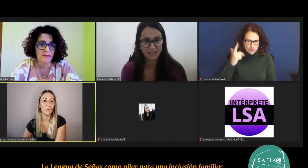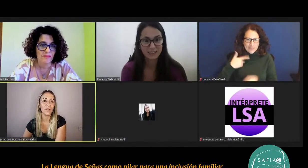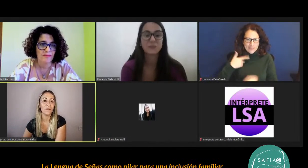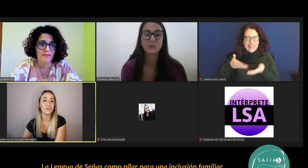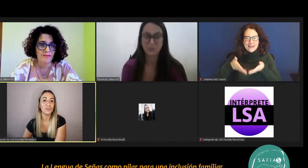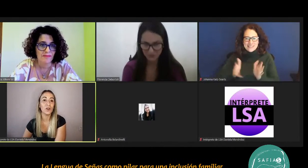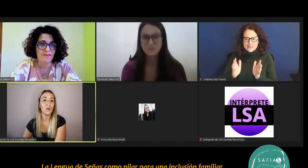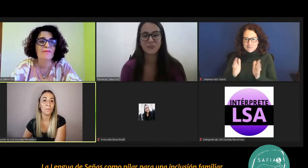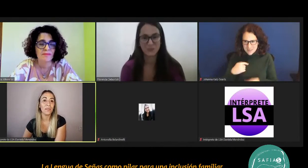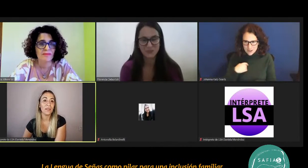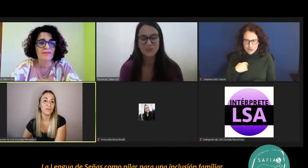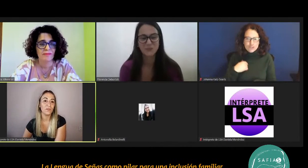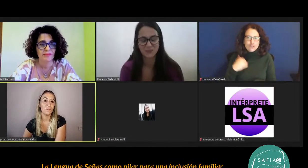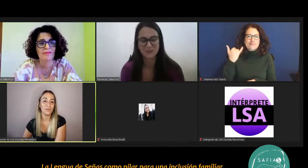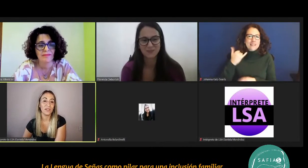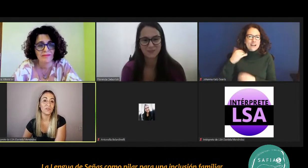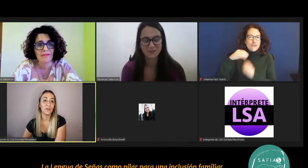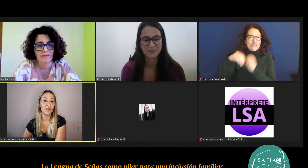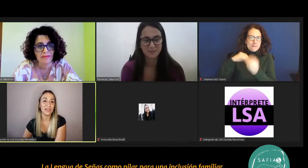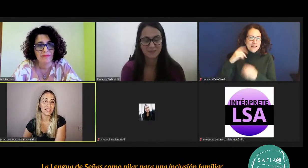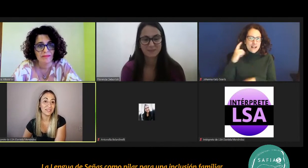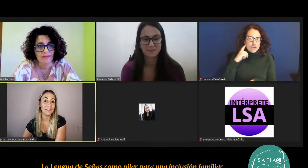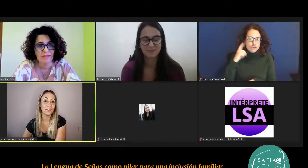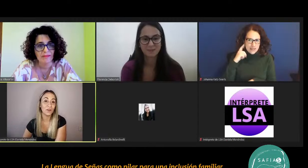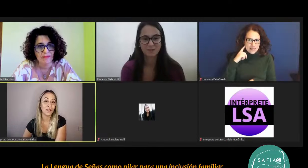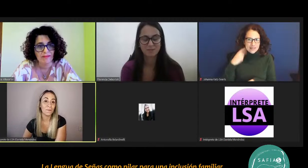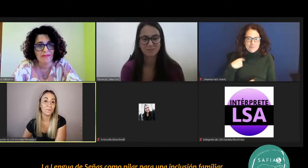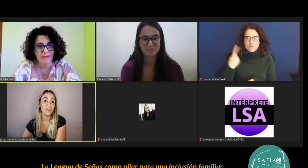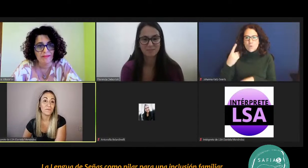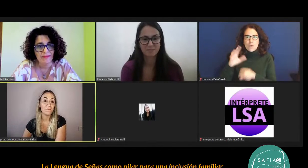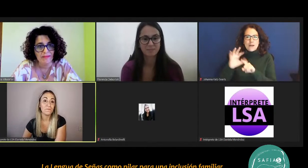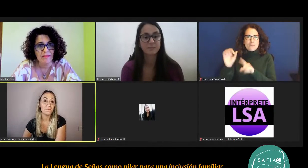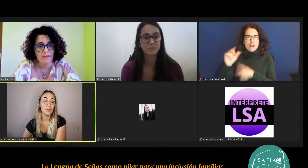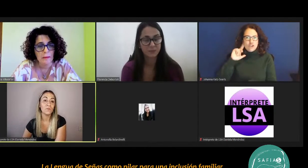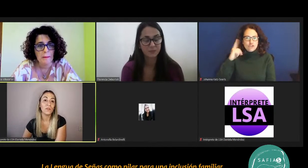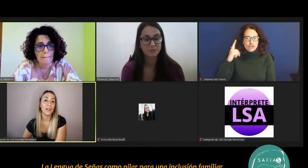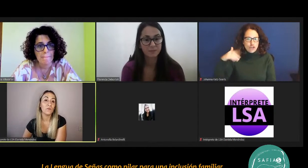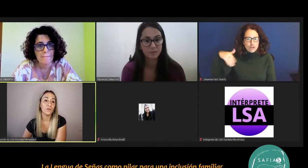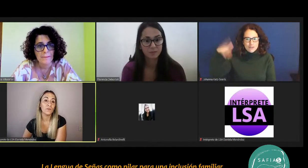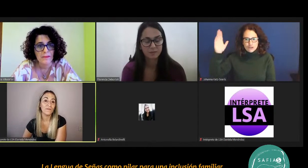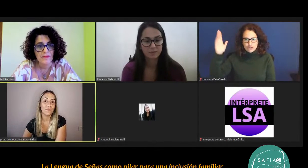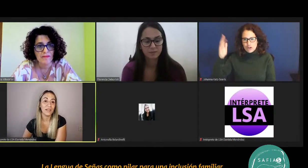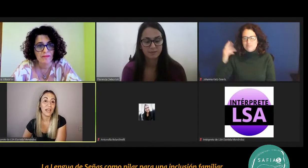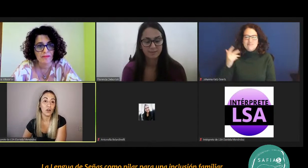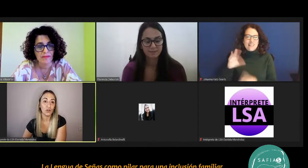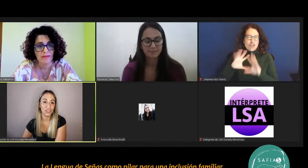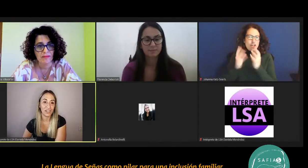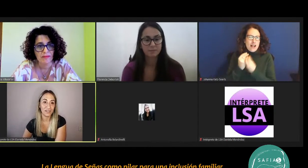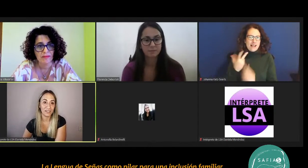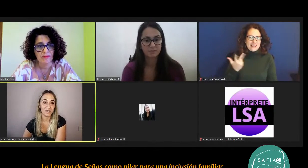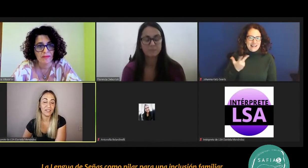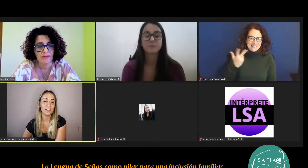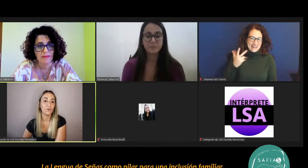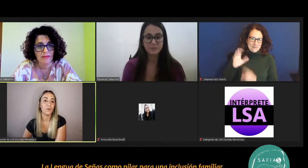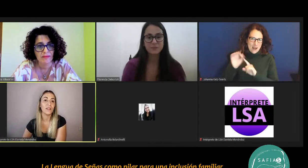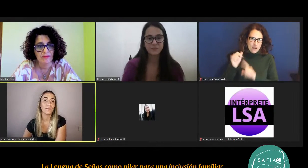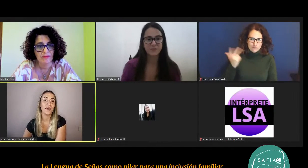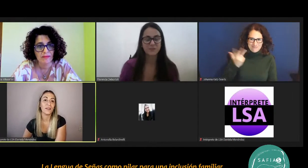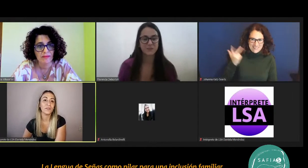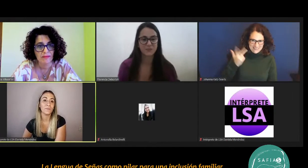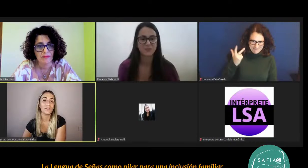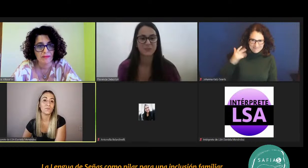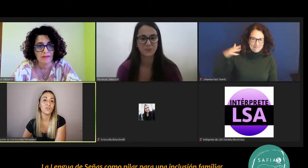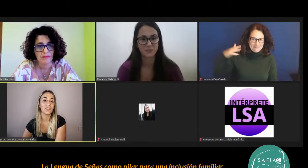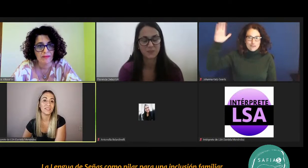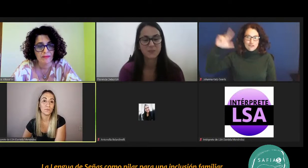mi cultura. Yo soy una persona sorda, nací sorda, en el núcleo de una familia oyente, ¿sí? Con un